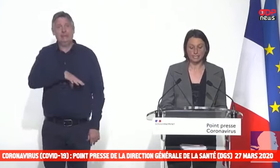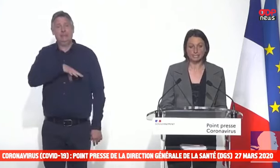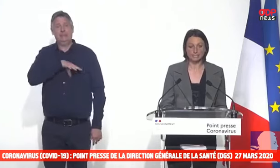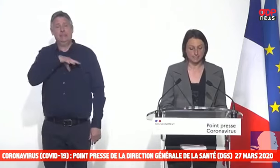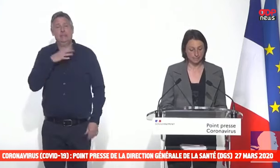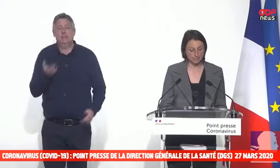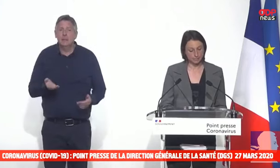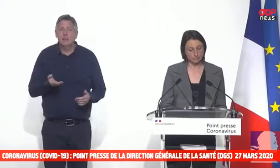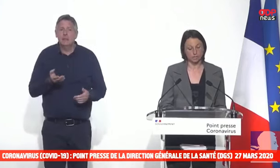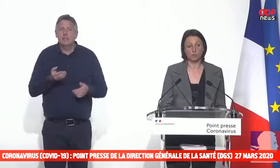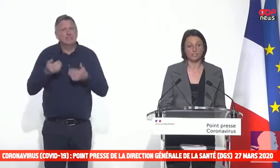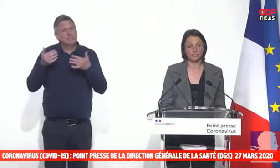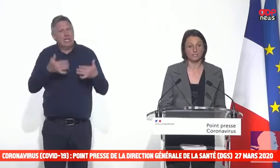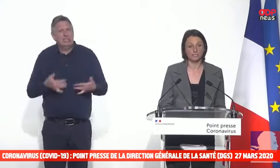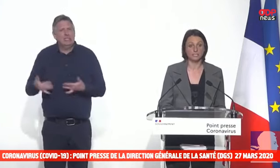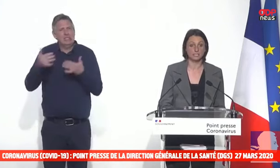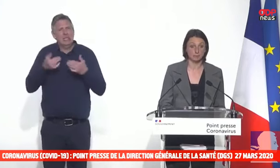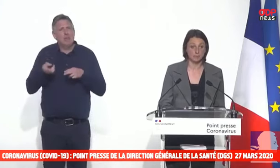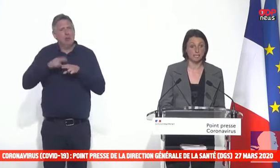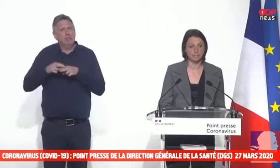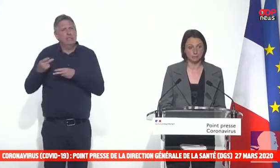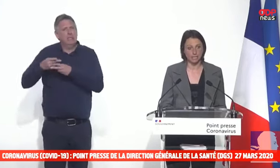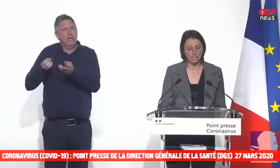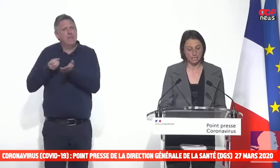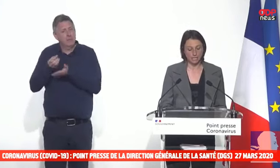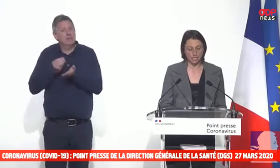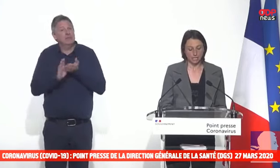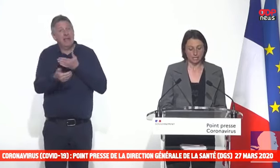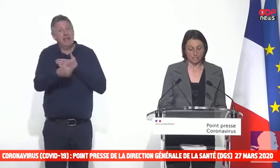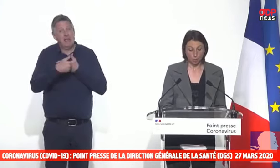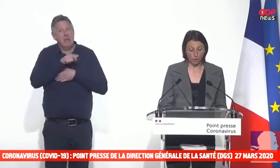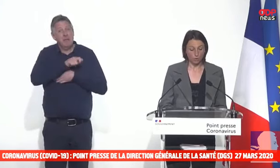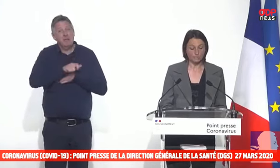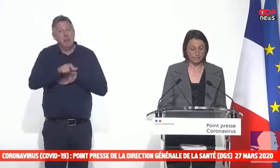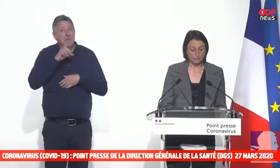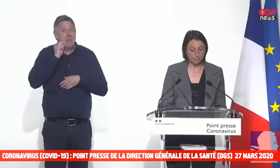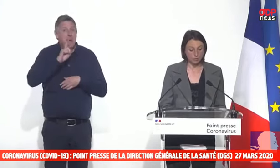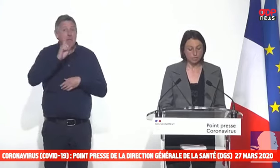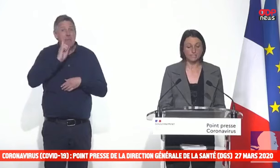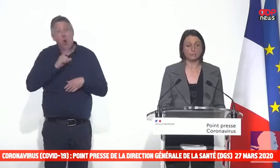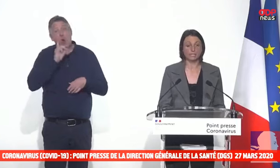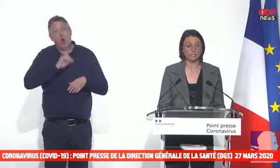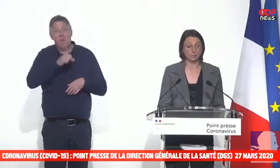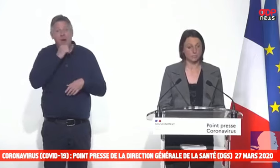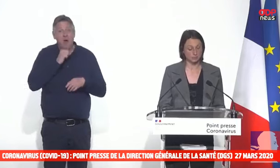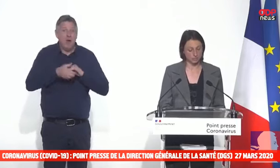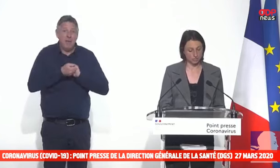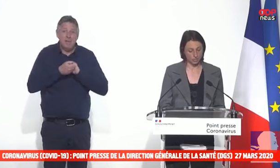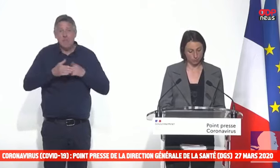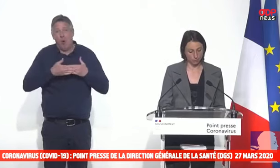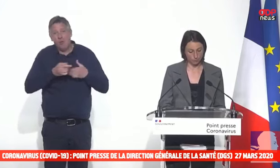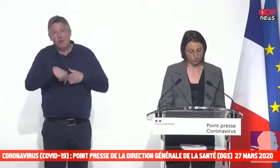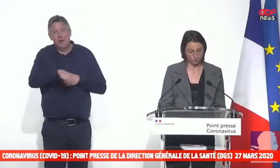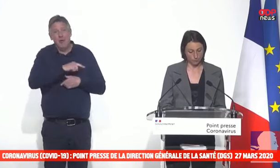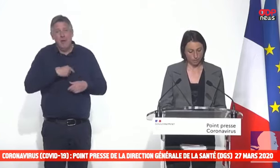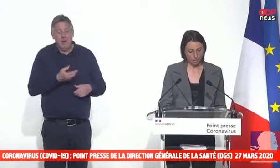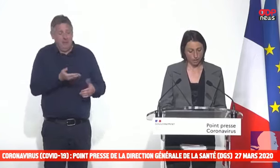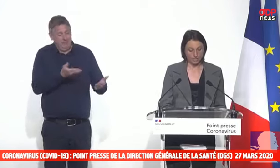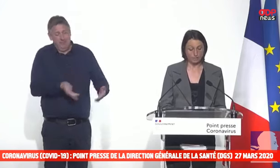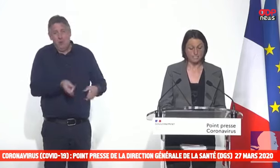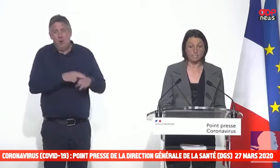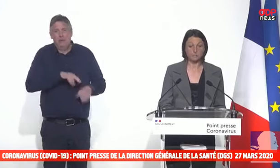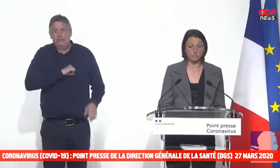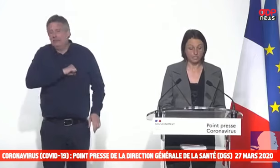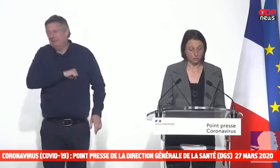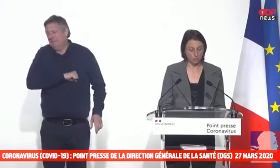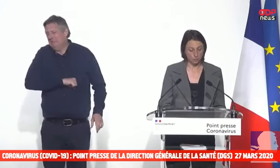derrière des statistiques de la mortalité, il y a des pères, des mères, des grands-parents, des amis dont la disparition est un déchirement. Un